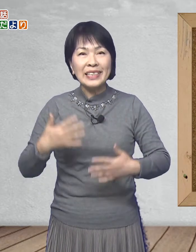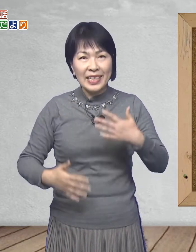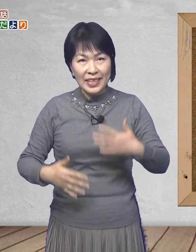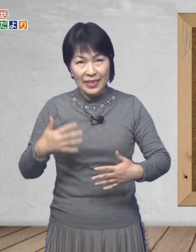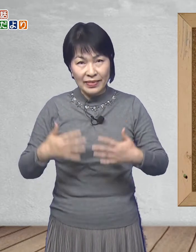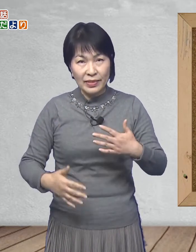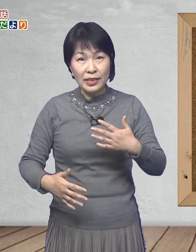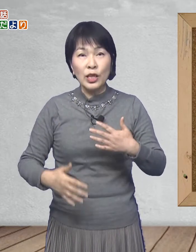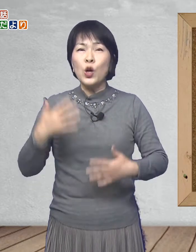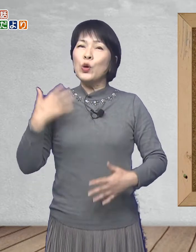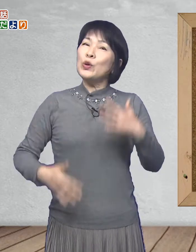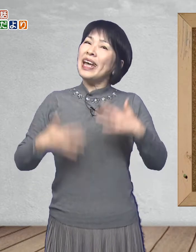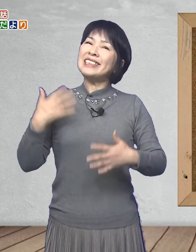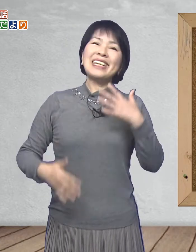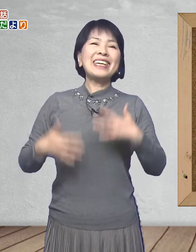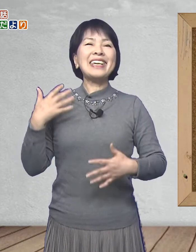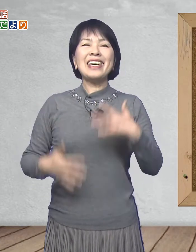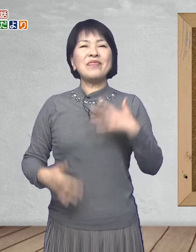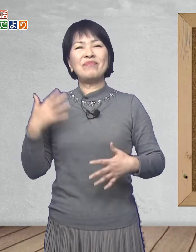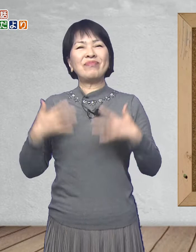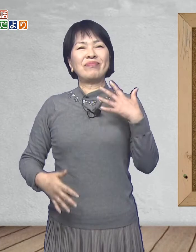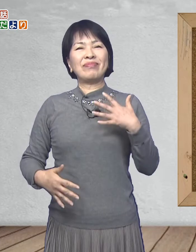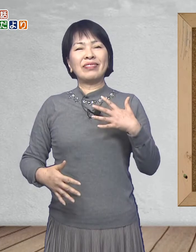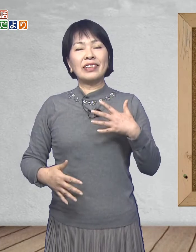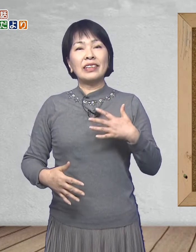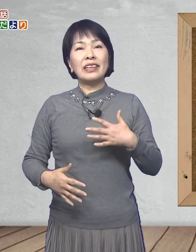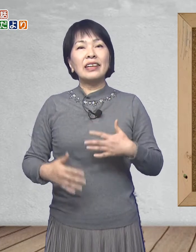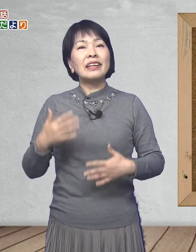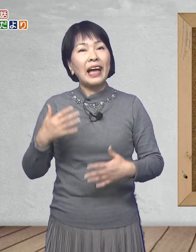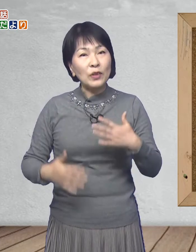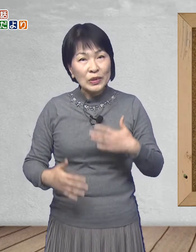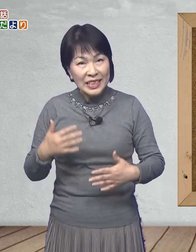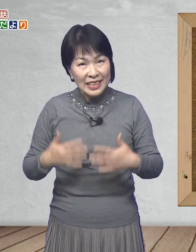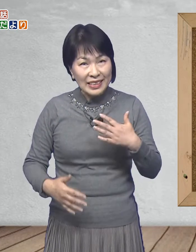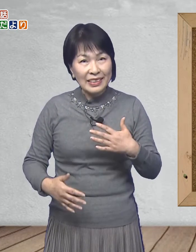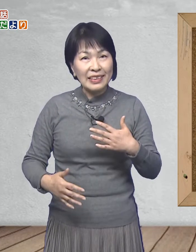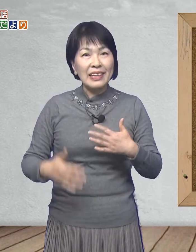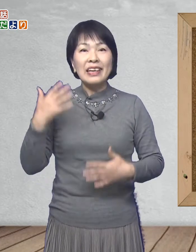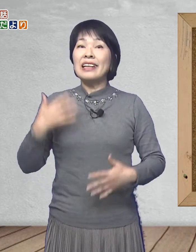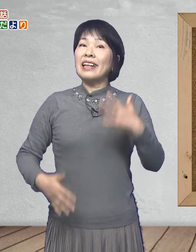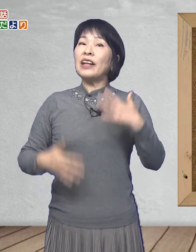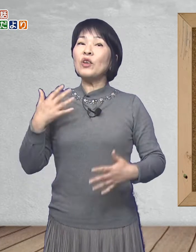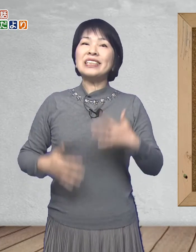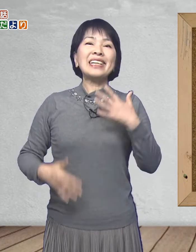い、嬉しい。楽しい、楽しい。